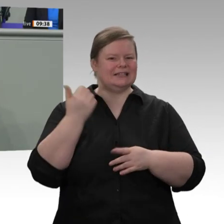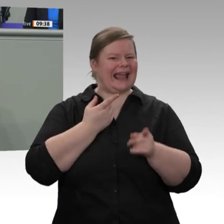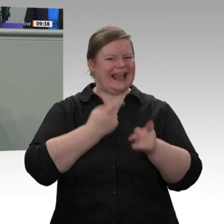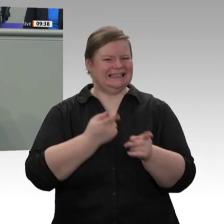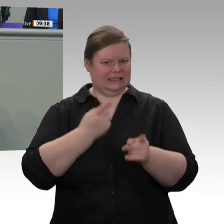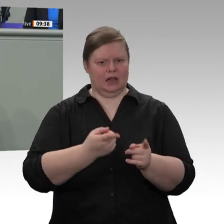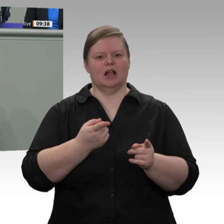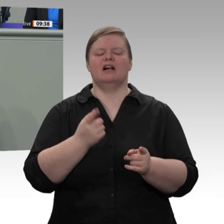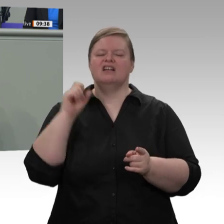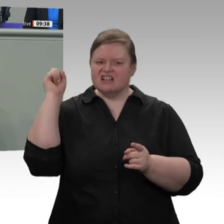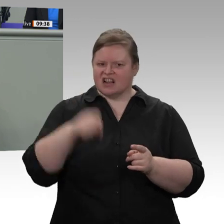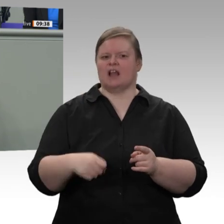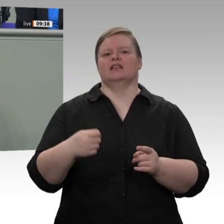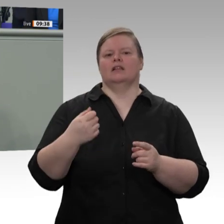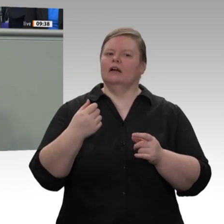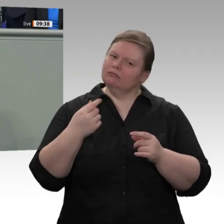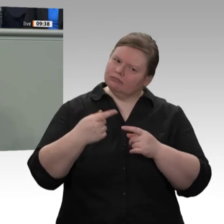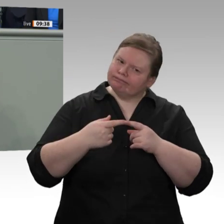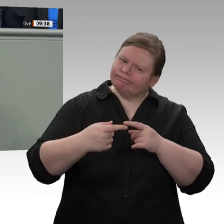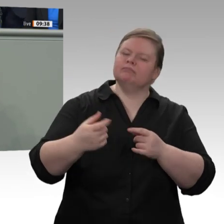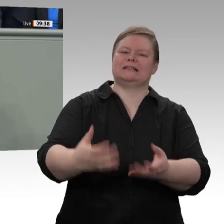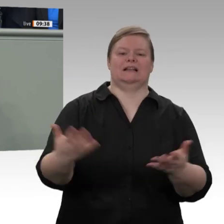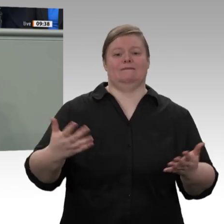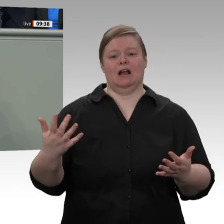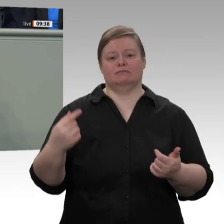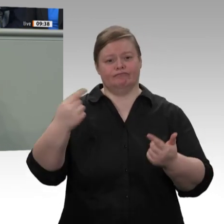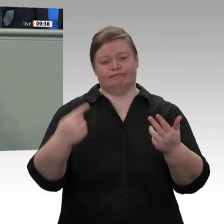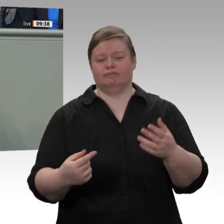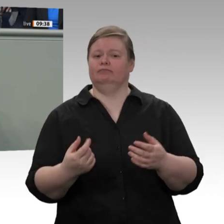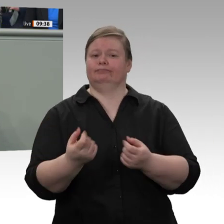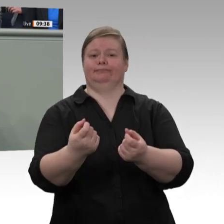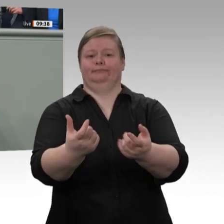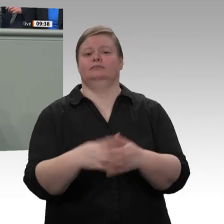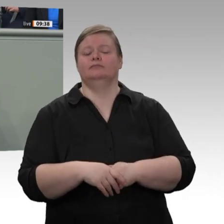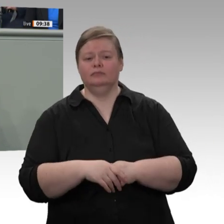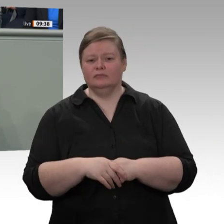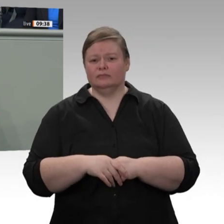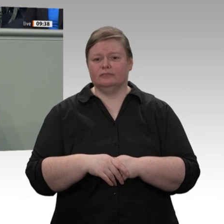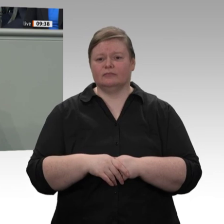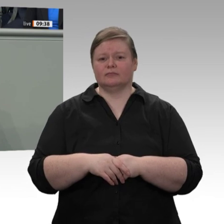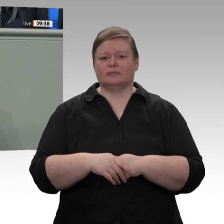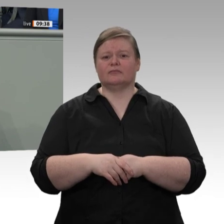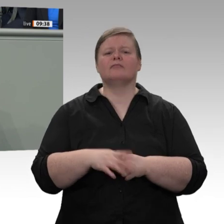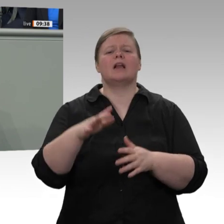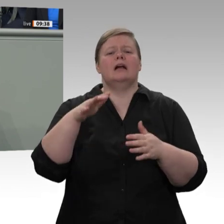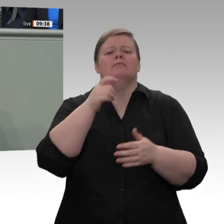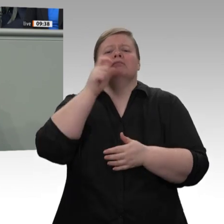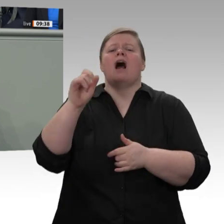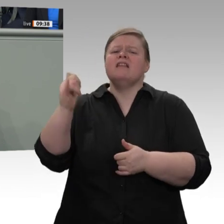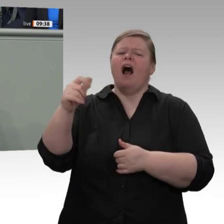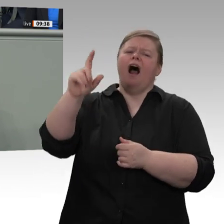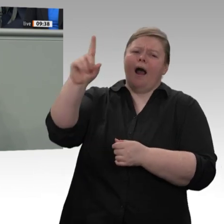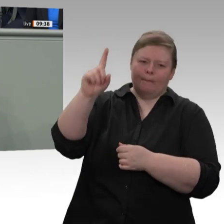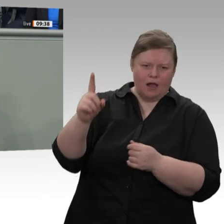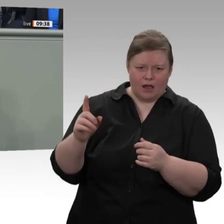aufgrund rassistischer Motive gezielt getötet worden. Punkt. Unser tief empfundenes Beileid gilt den Opfern und